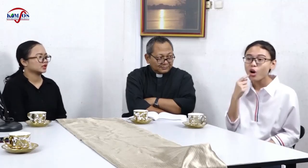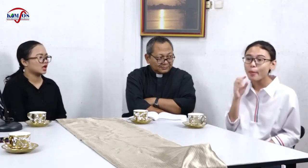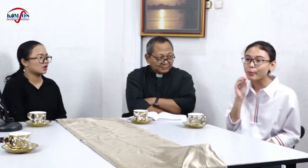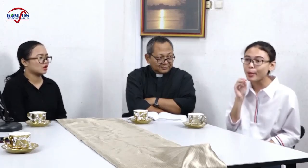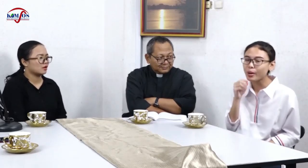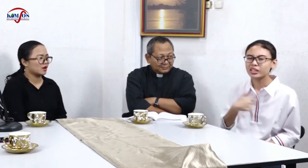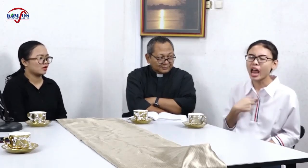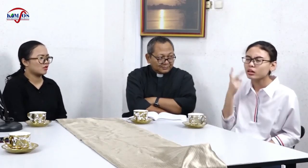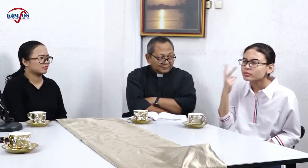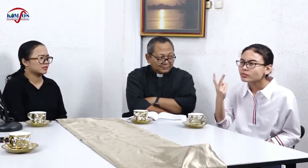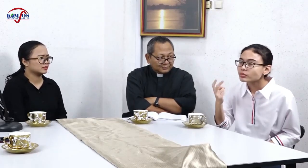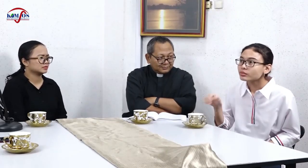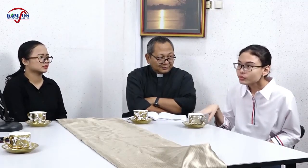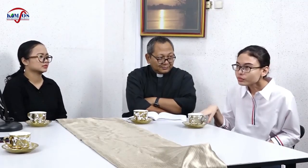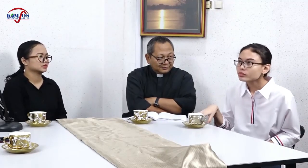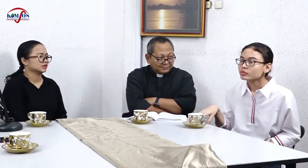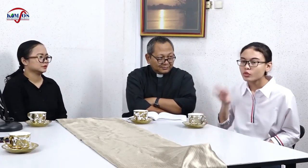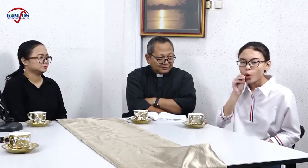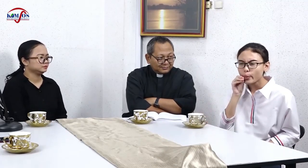kalau mau